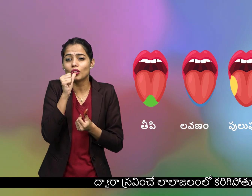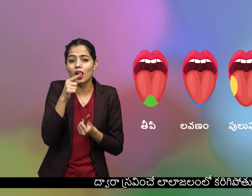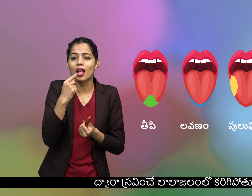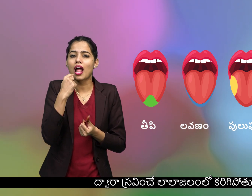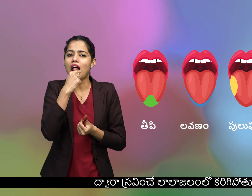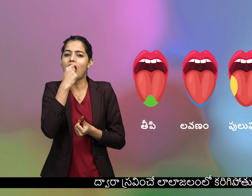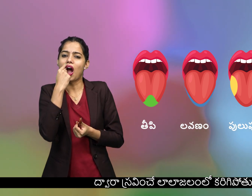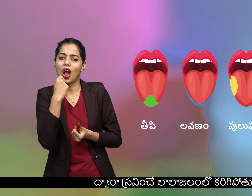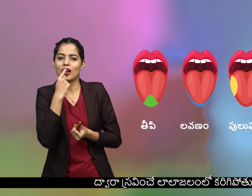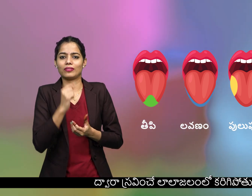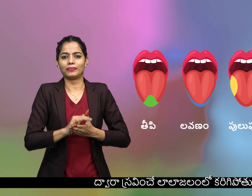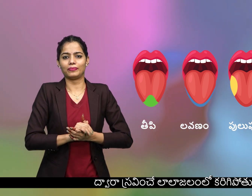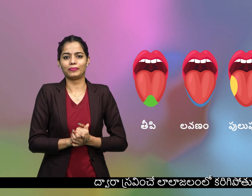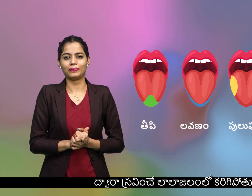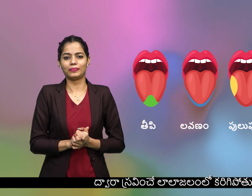కరిగిపోతుంది.